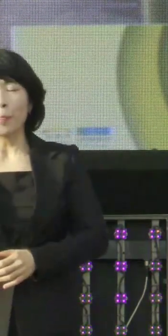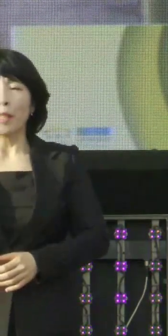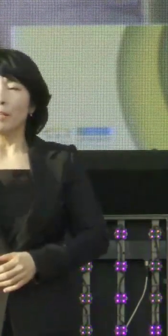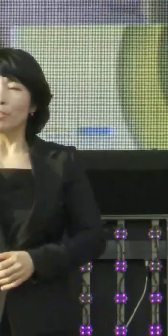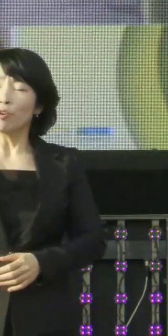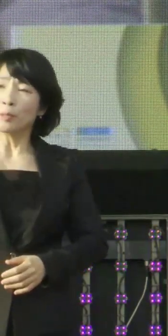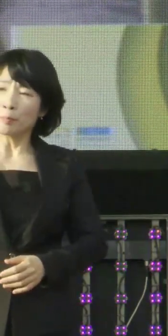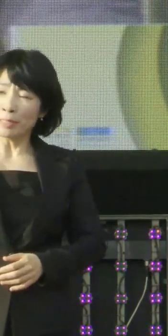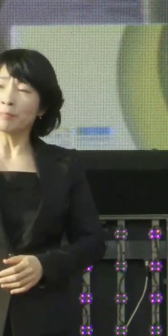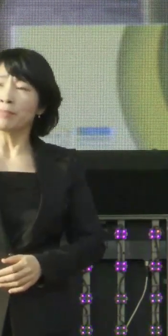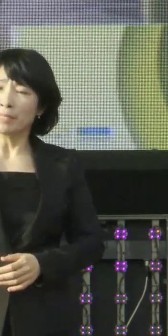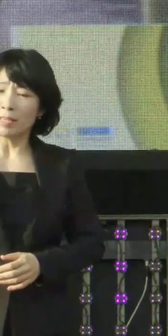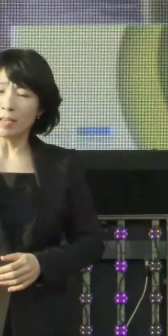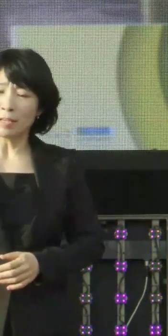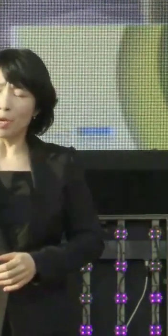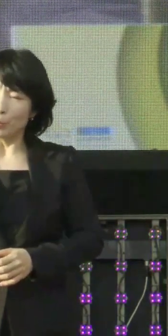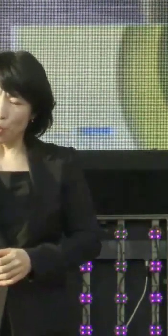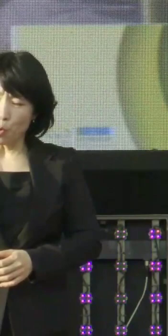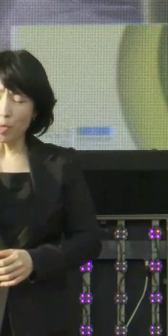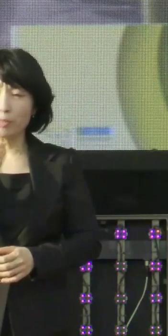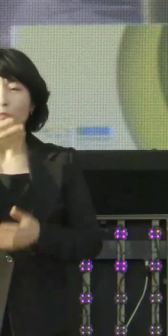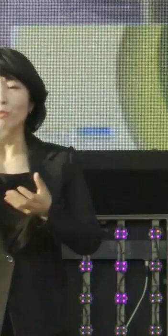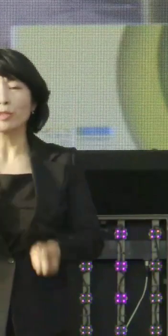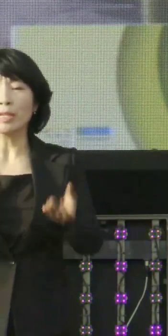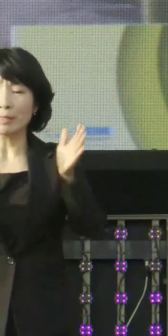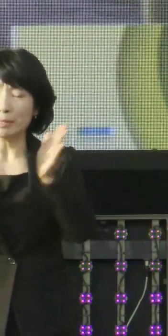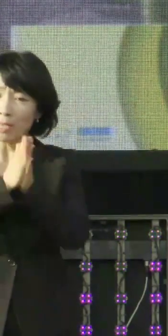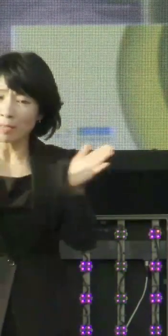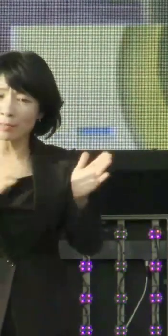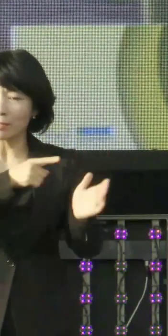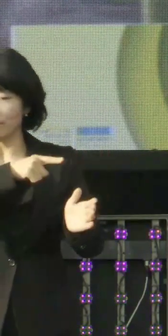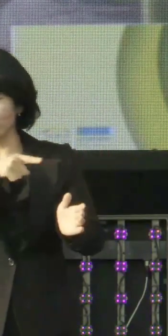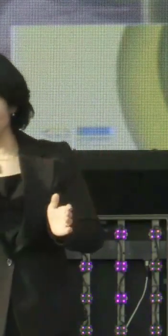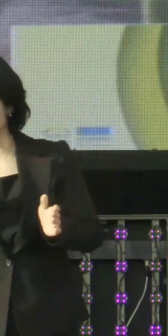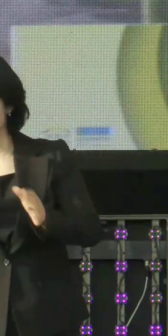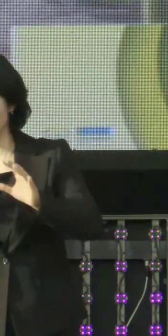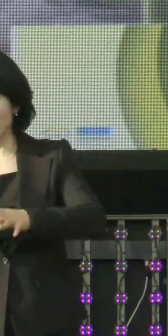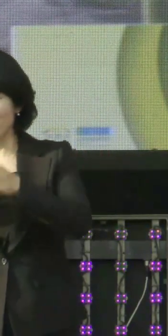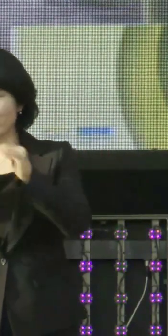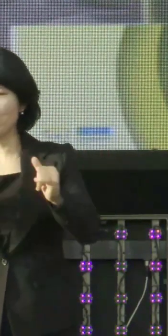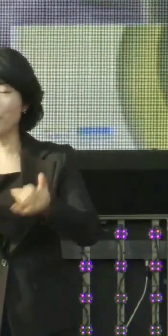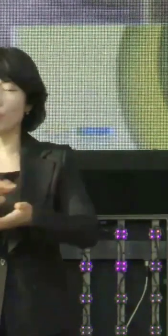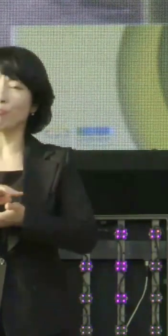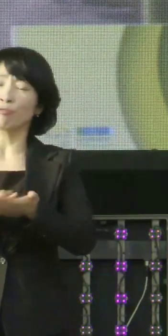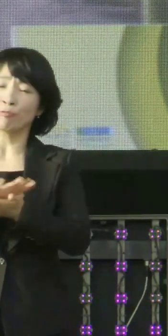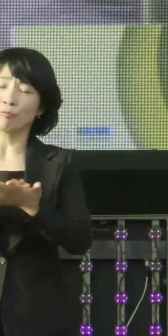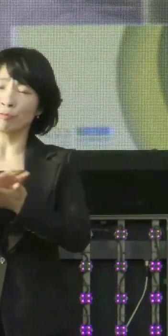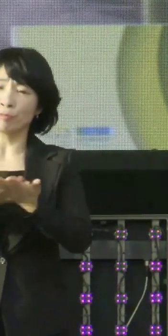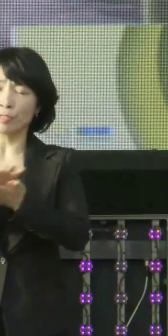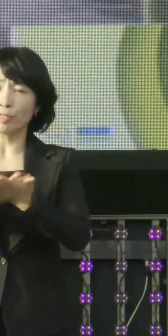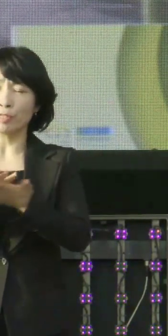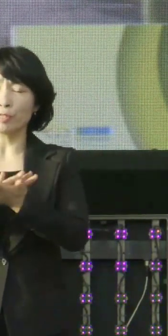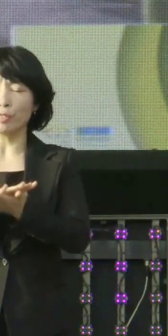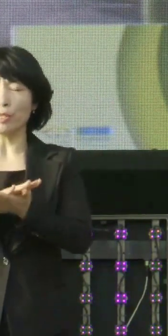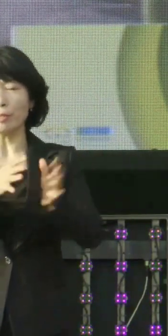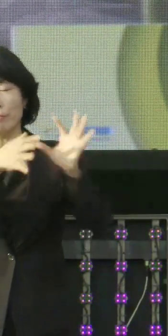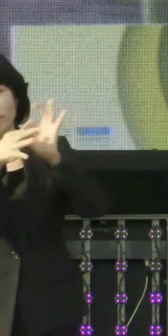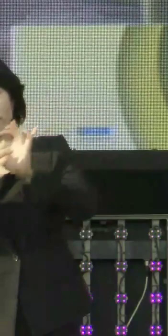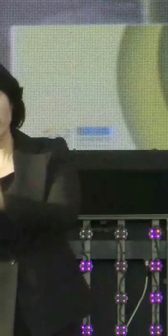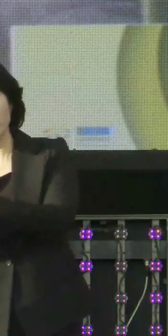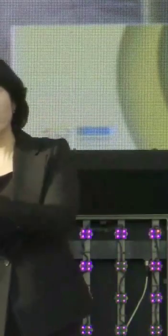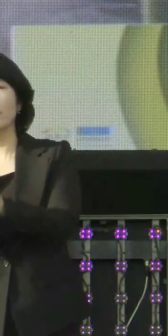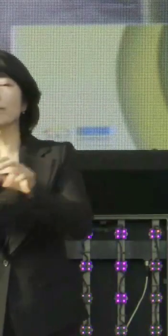1987년 지역의 작은 축제로 출발하여 세계인이 함께 즐기는 축제로